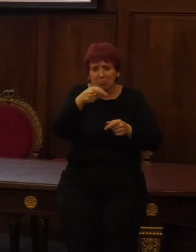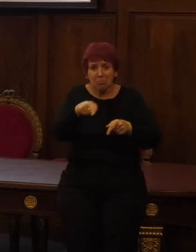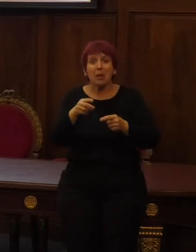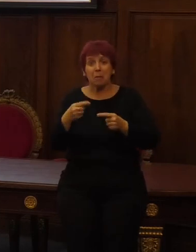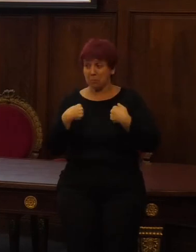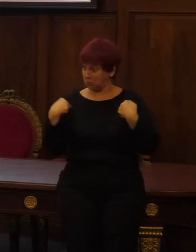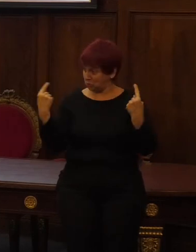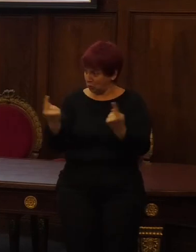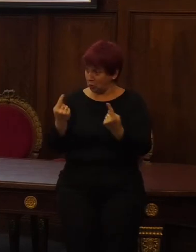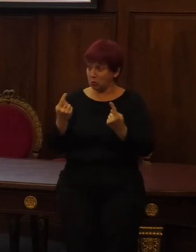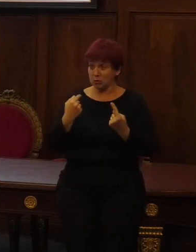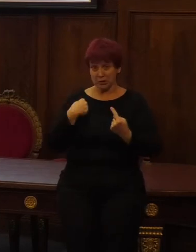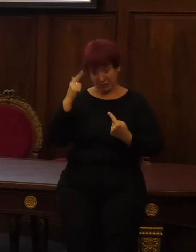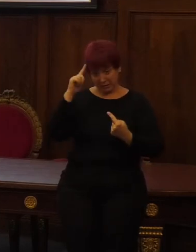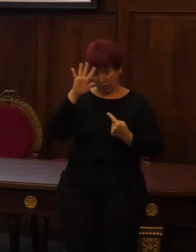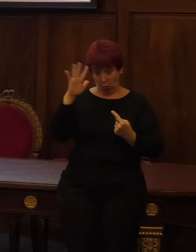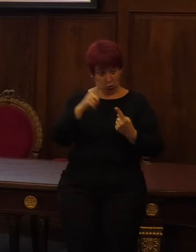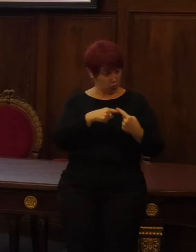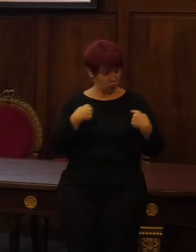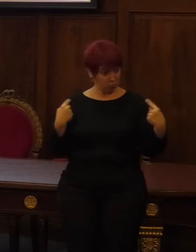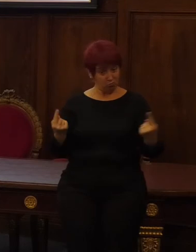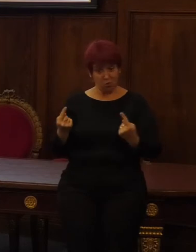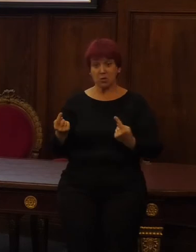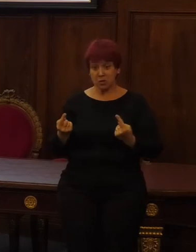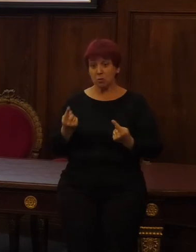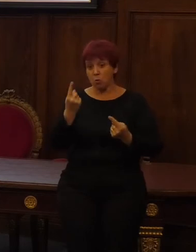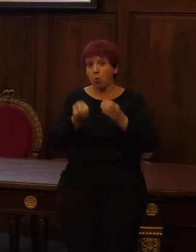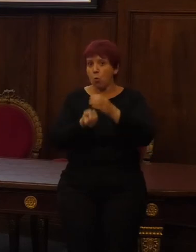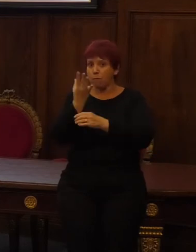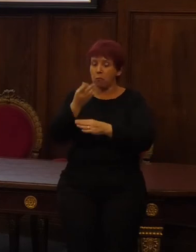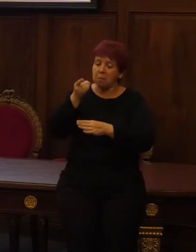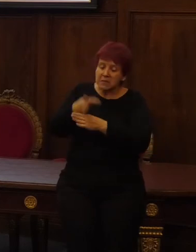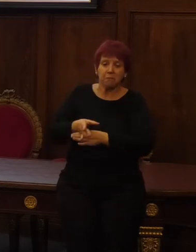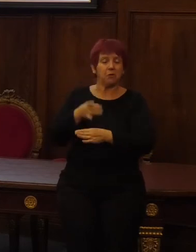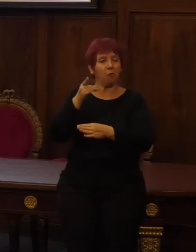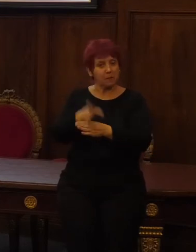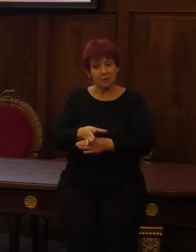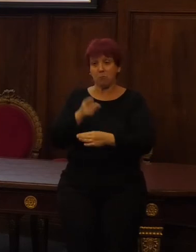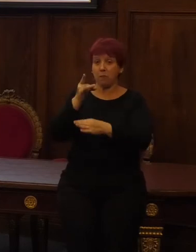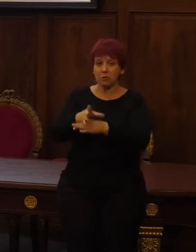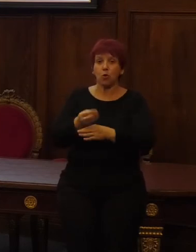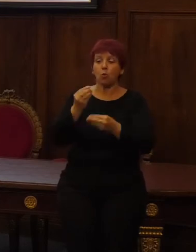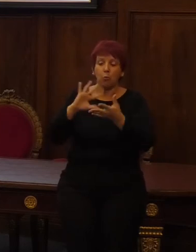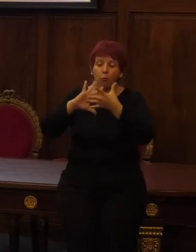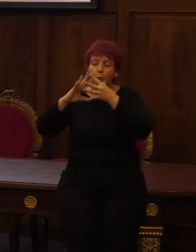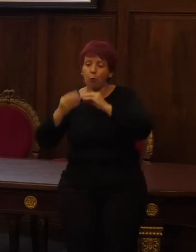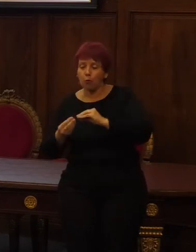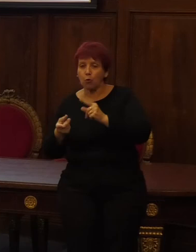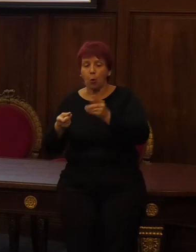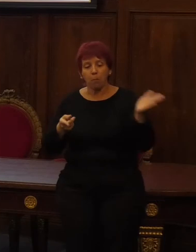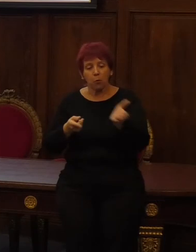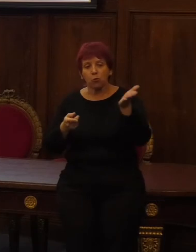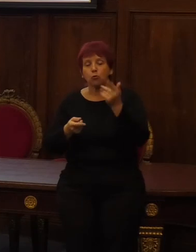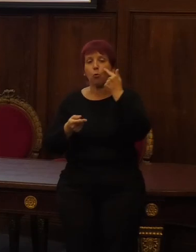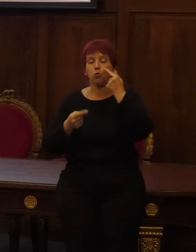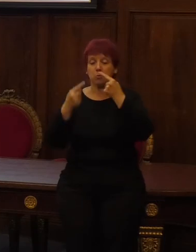establece también para nosotros los psicólogos nuevos desafíos en los modos de